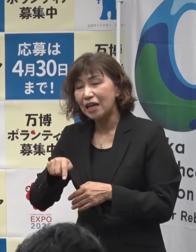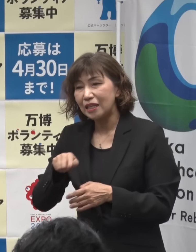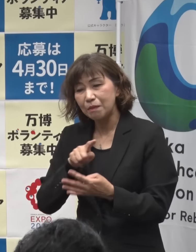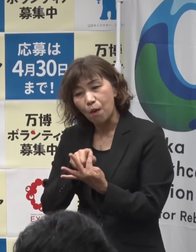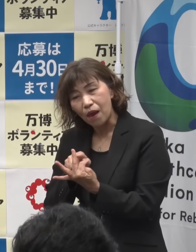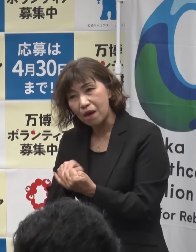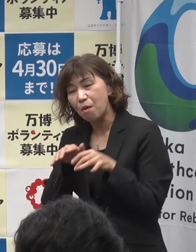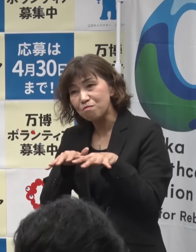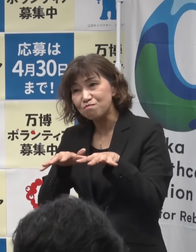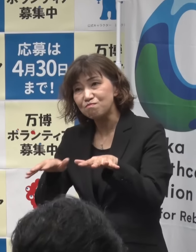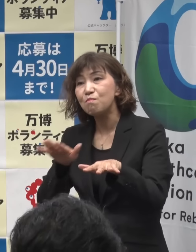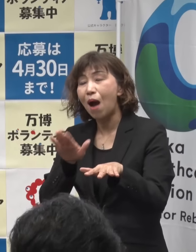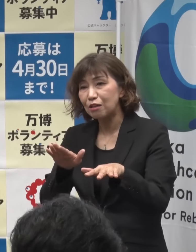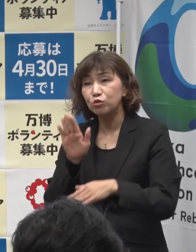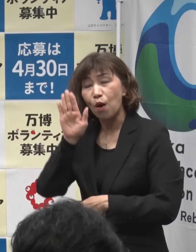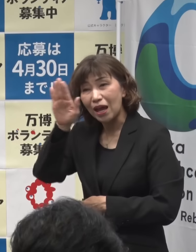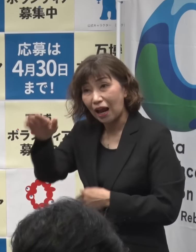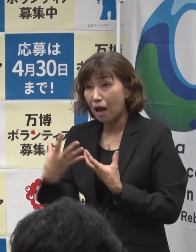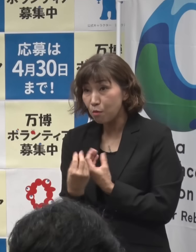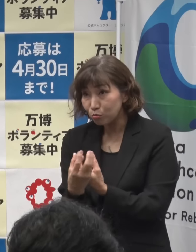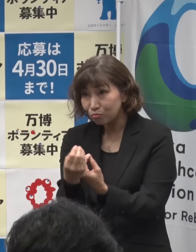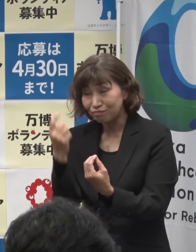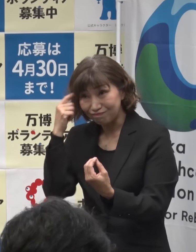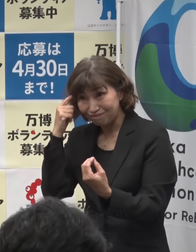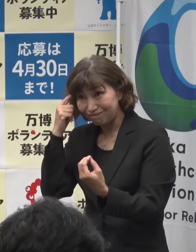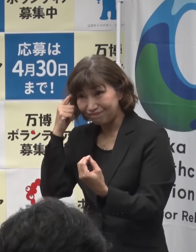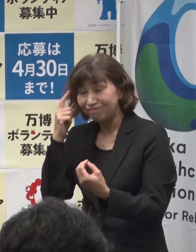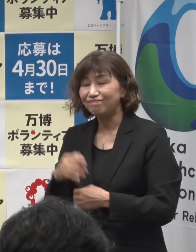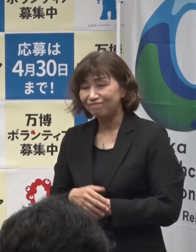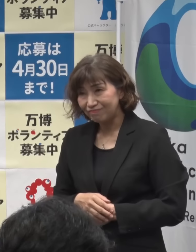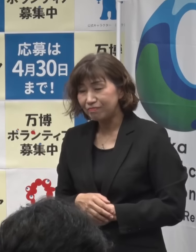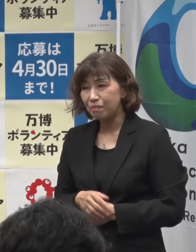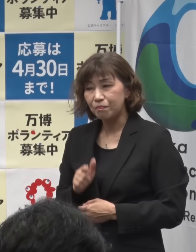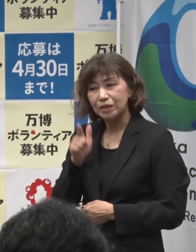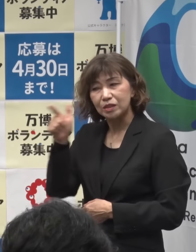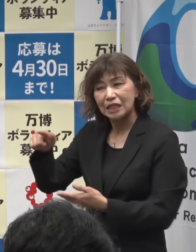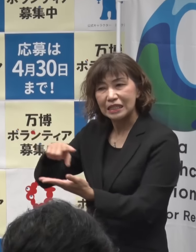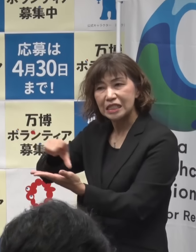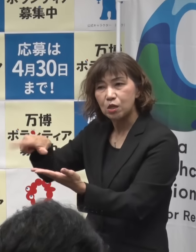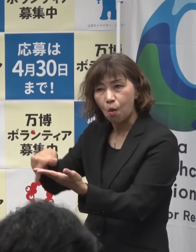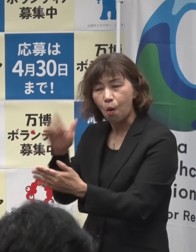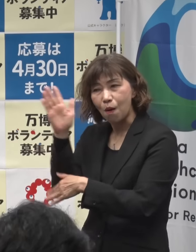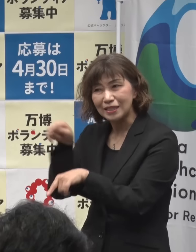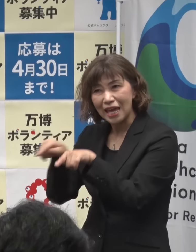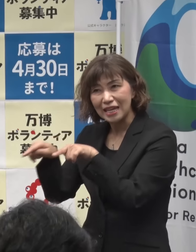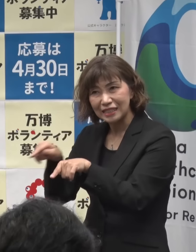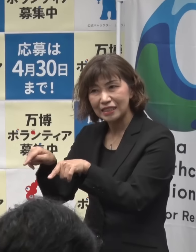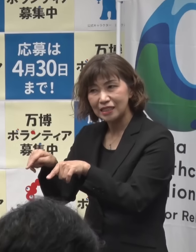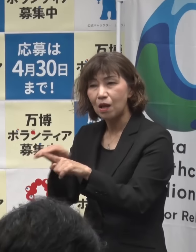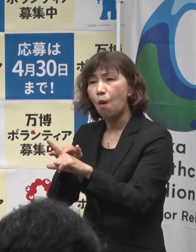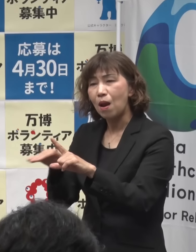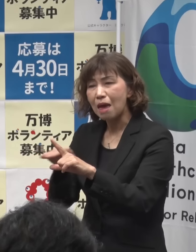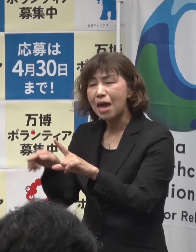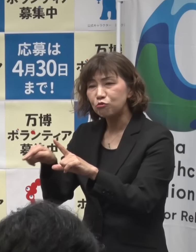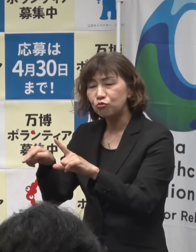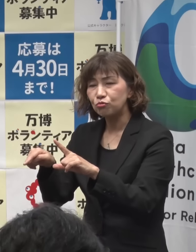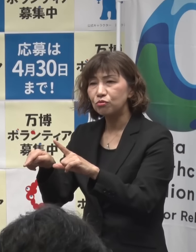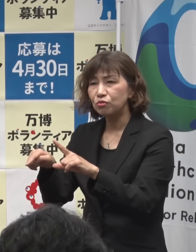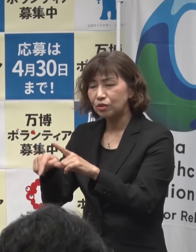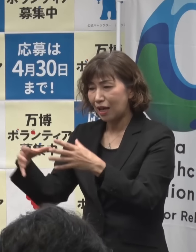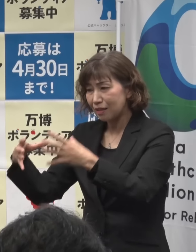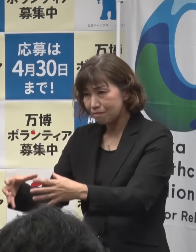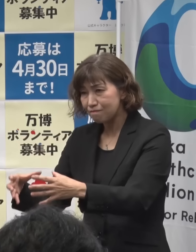の間もやってきてこれからもやっていくということになるんですけれども、そういった地方の政治レベルをさらにこう 通り越して、まあ、都道府